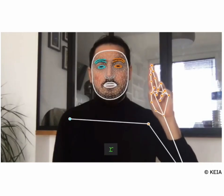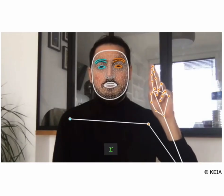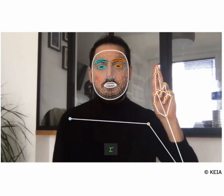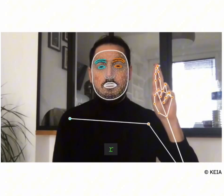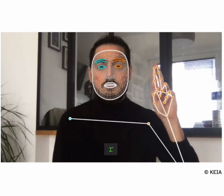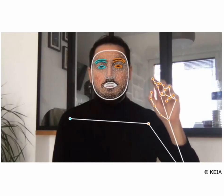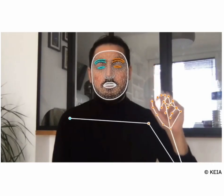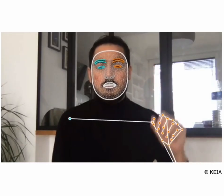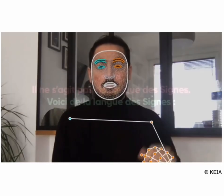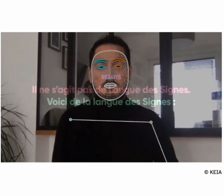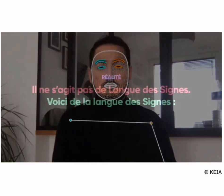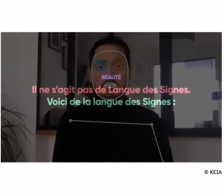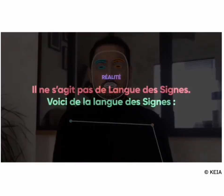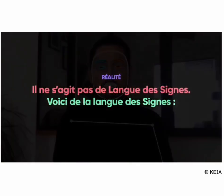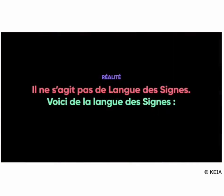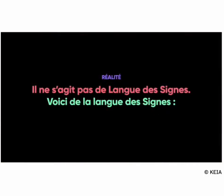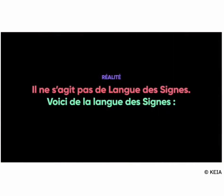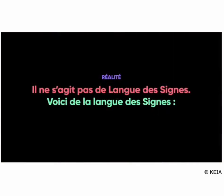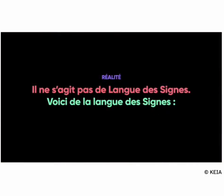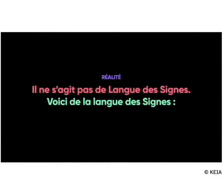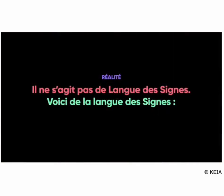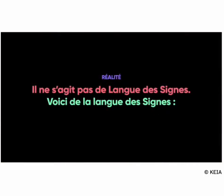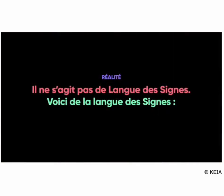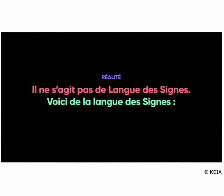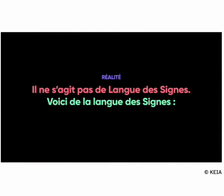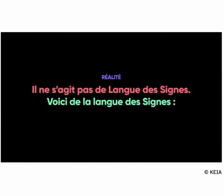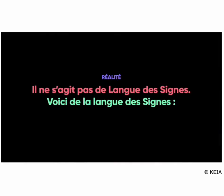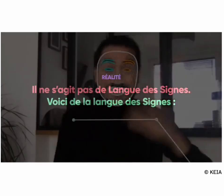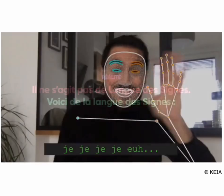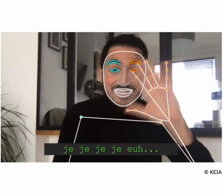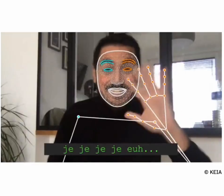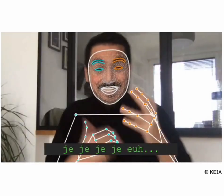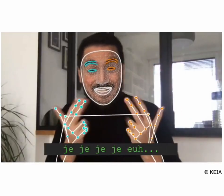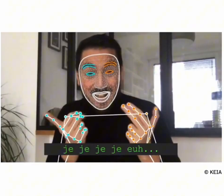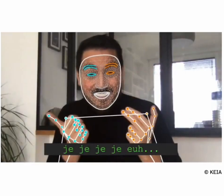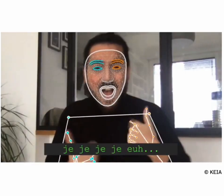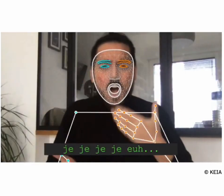ralentir mon débit, faire signe par signe pour que l'IA me comprenne.